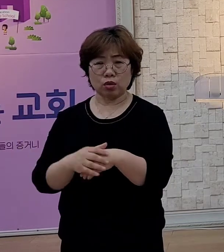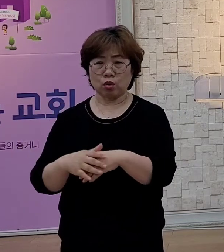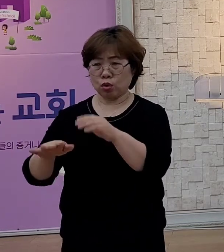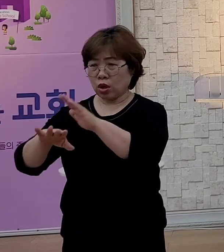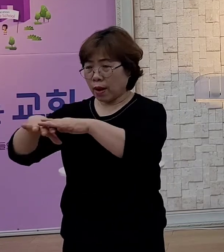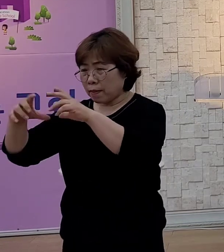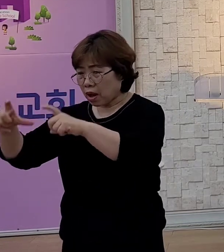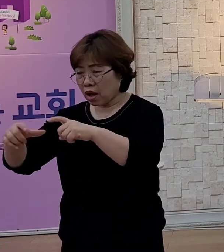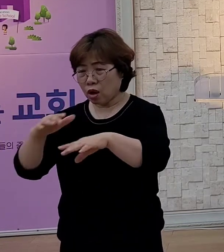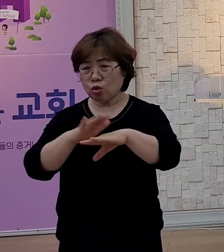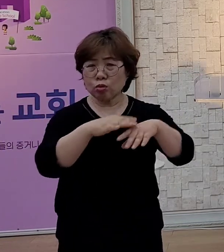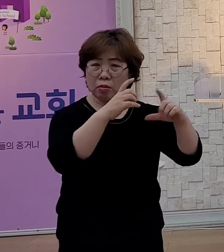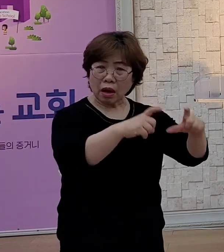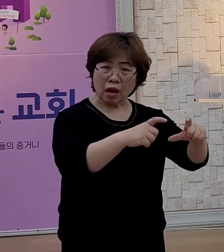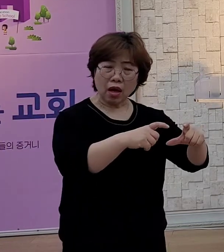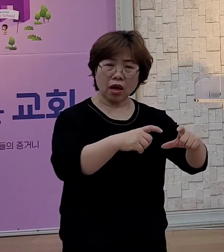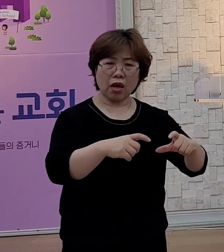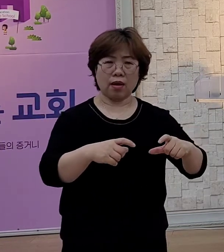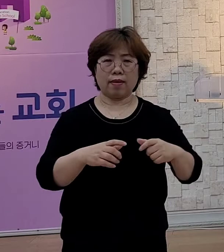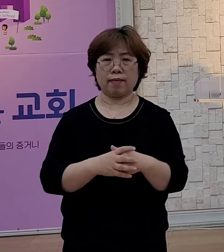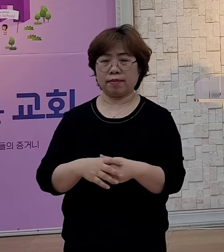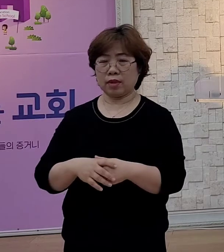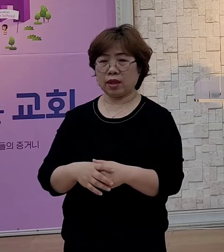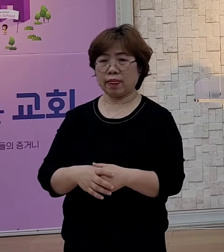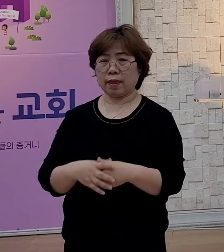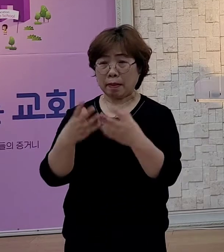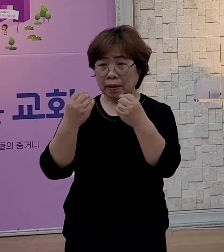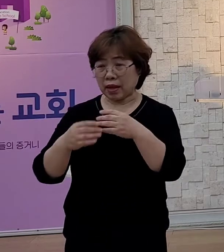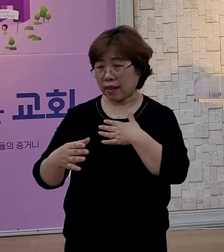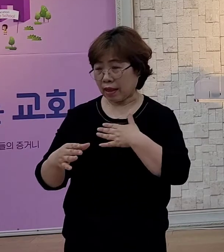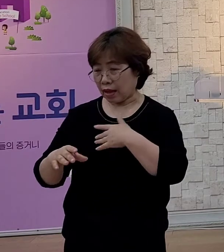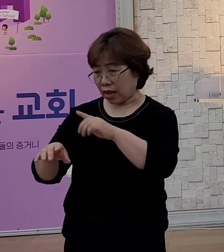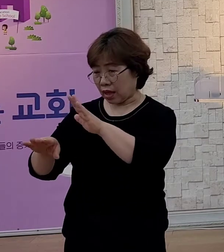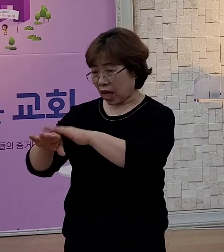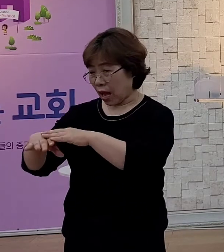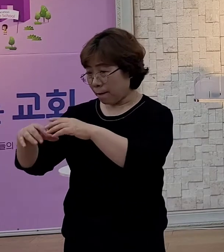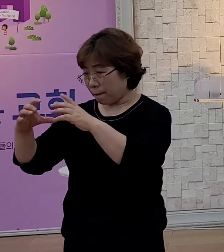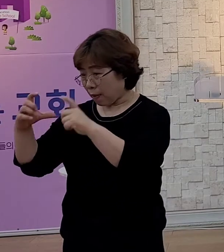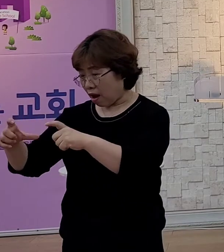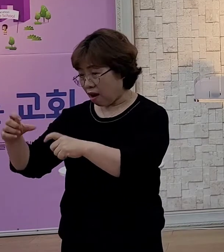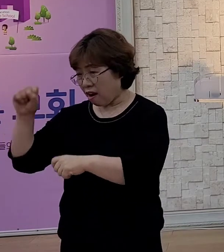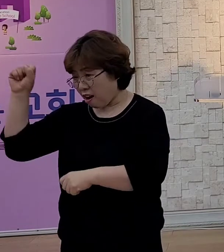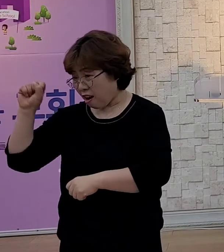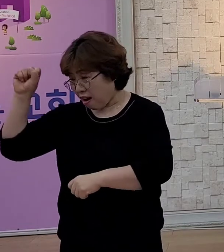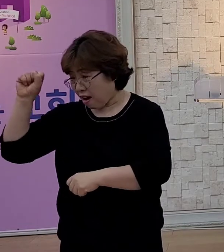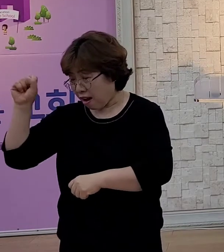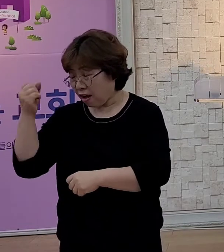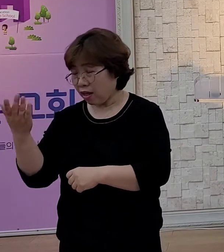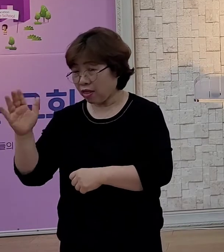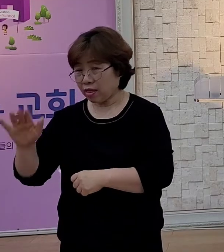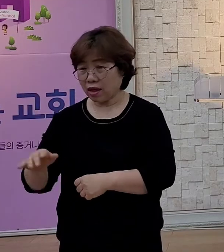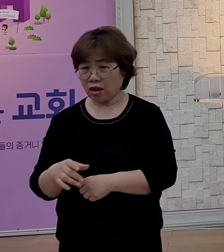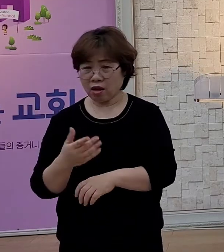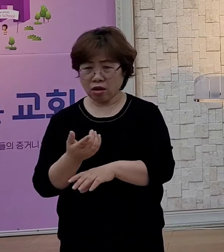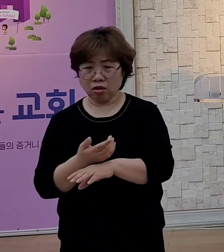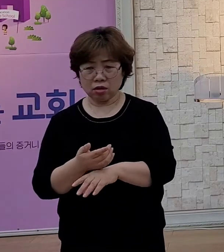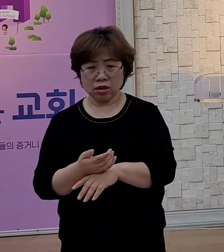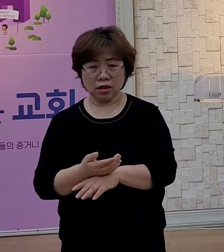여러분, 만약에 우리가 우파를 지지하는 자라고 가정해 봅시다. 내가 우파예요.